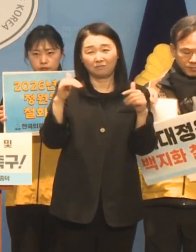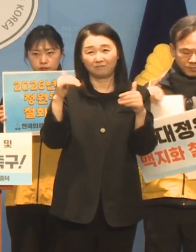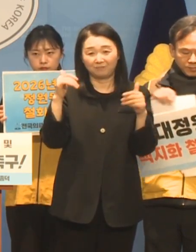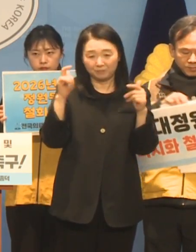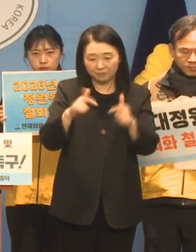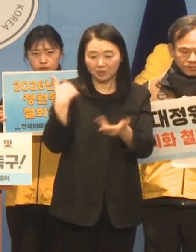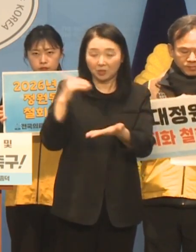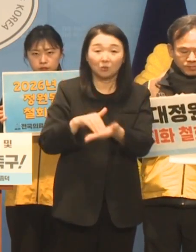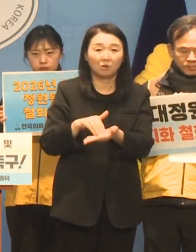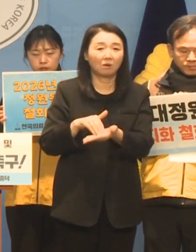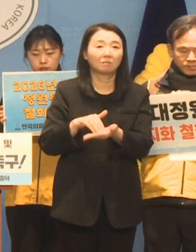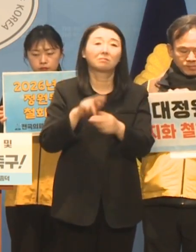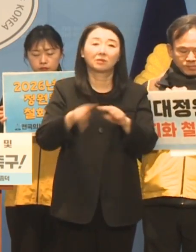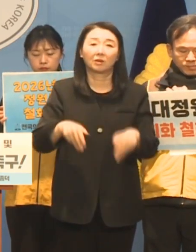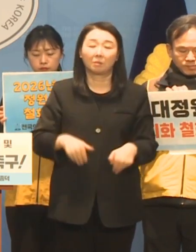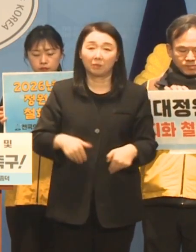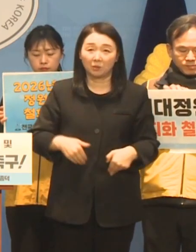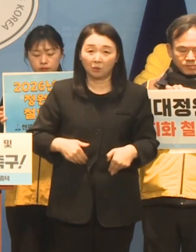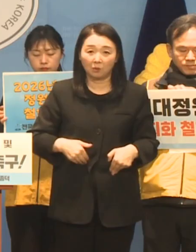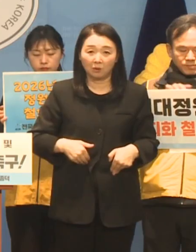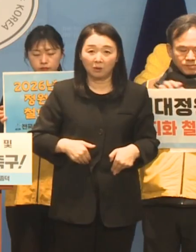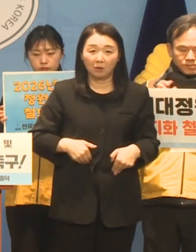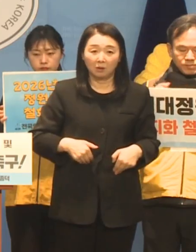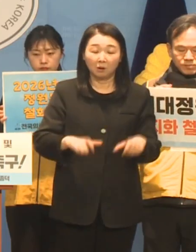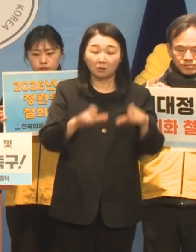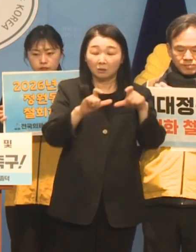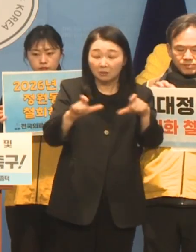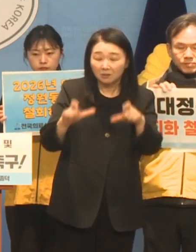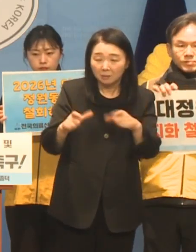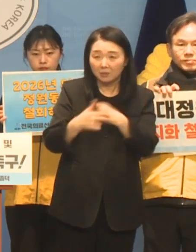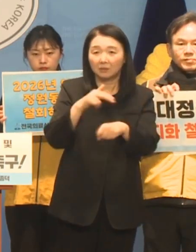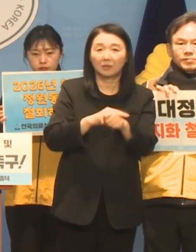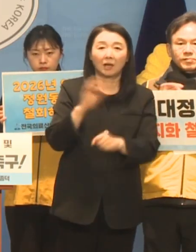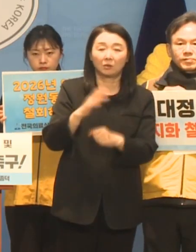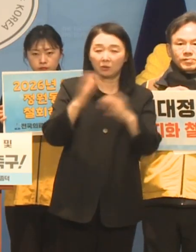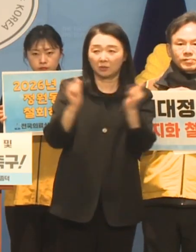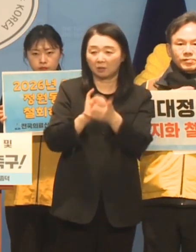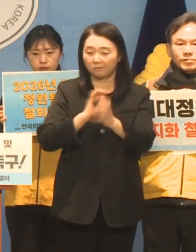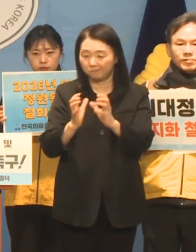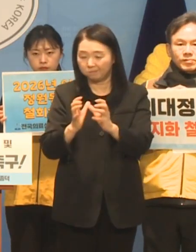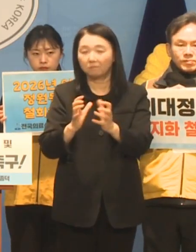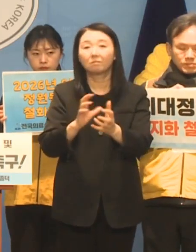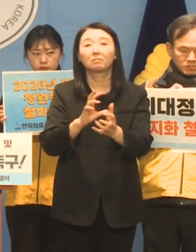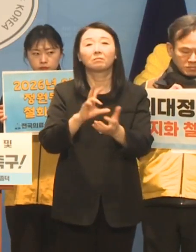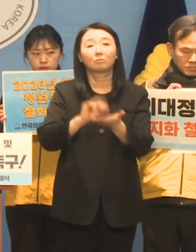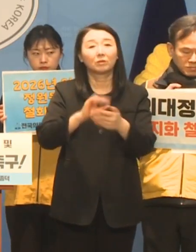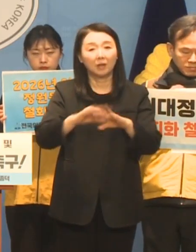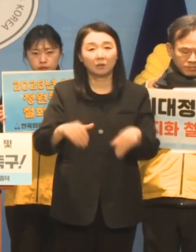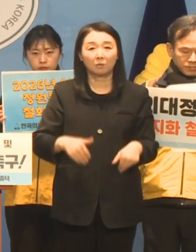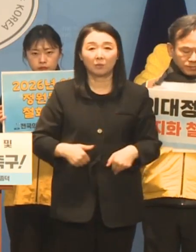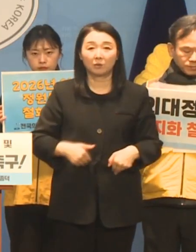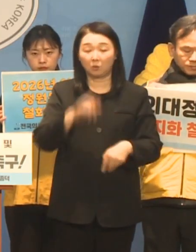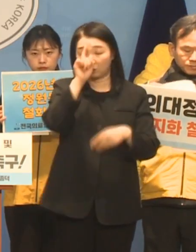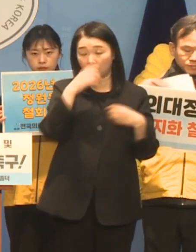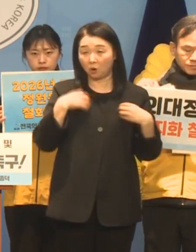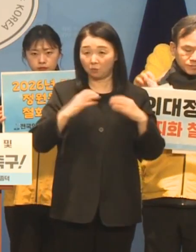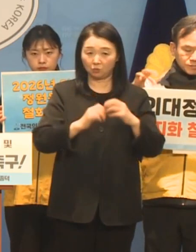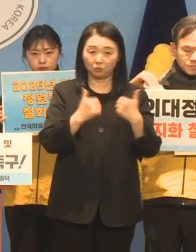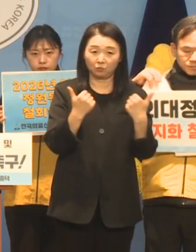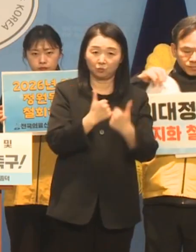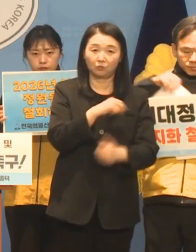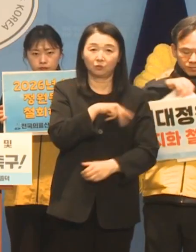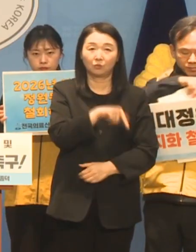의대 증원은 반드시 한 직역의 의사가 아닌 사회적 논의로 풀어야 할 과제입니다. 정부와 국회는 지체